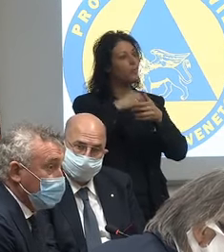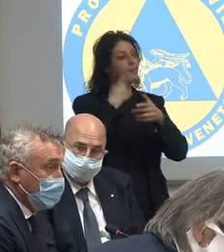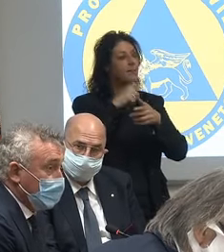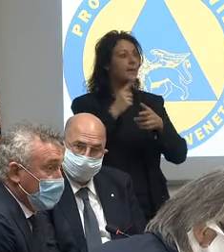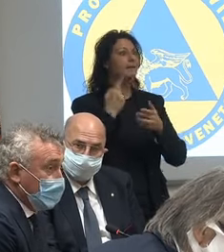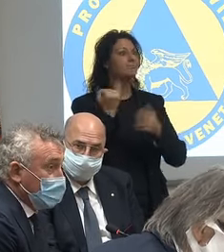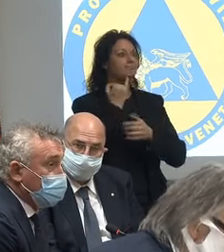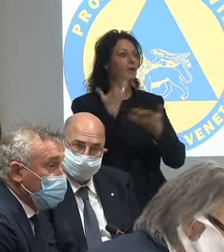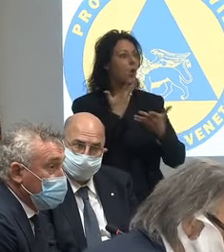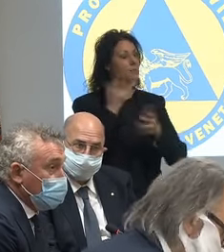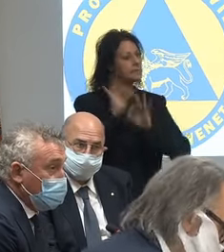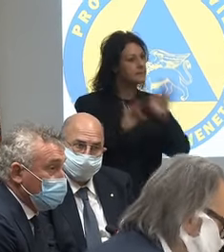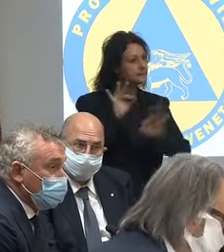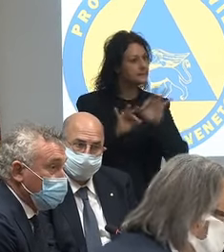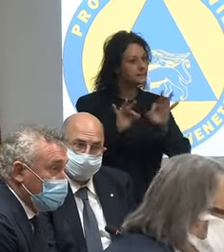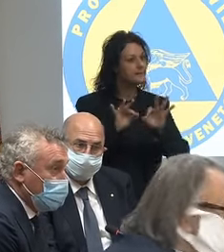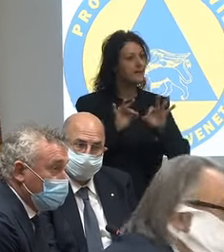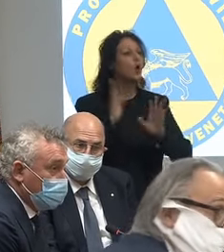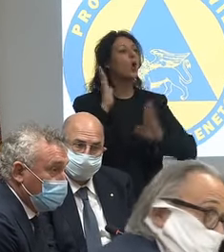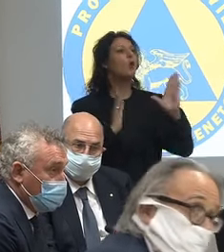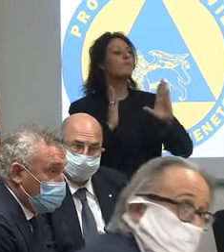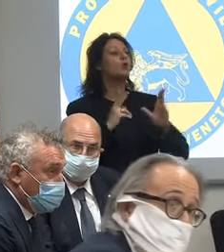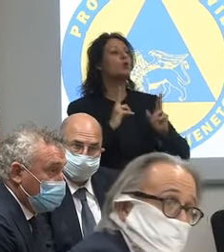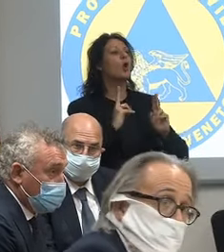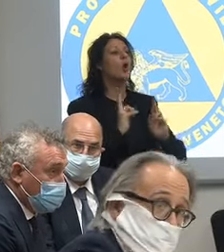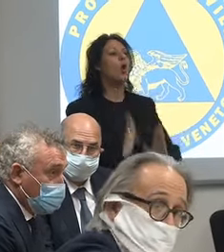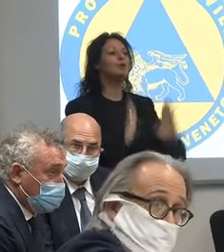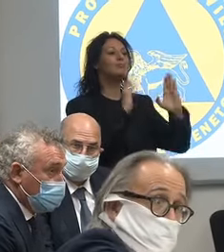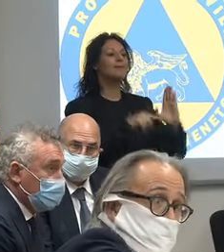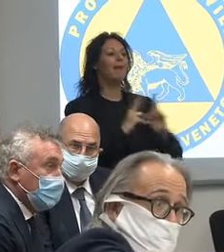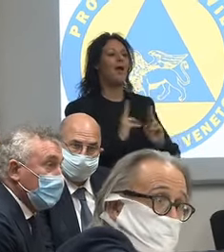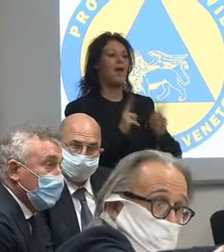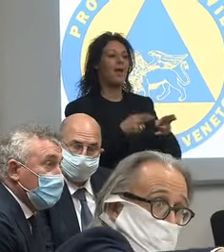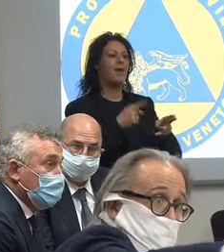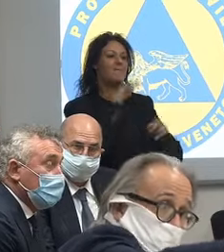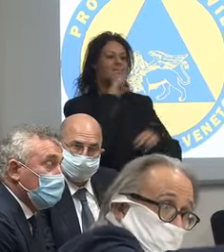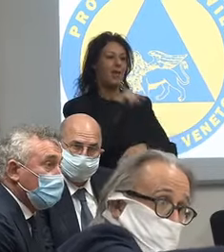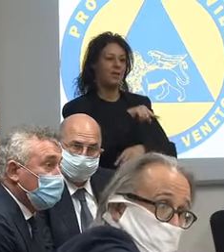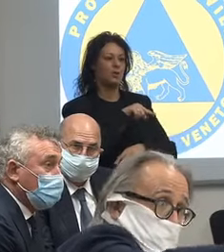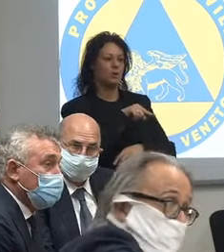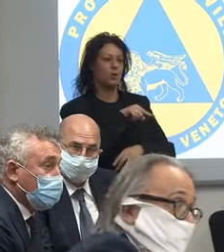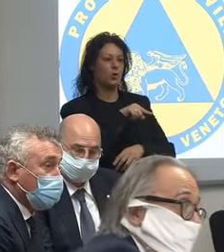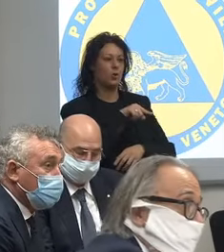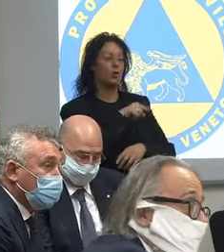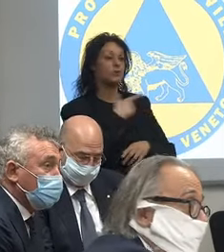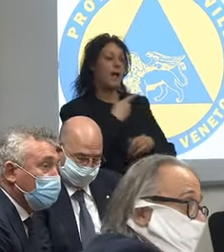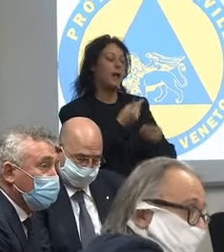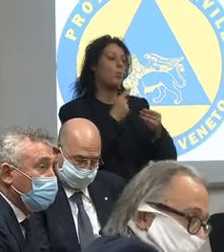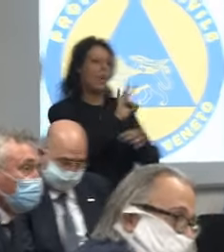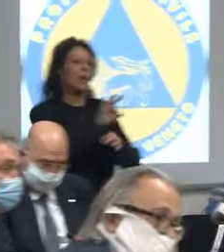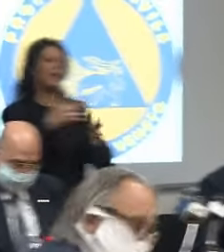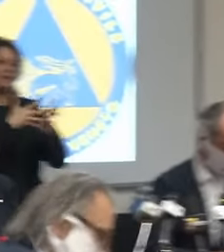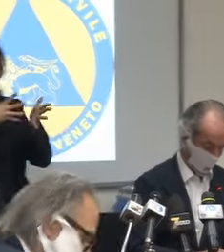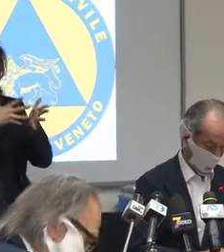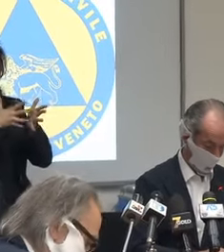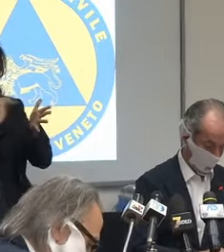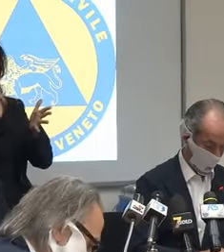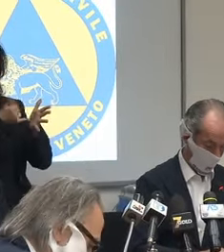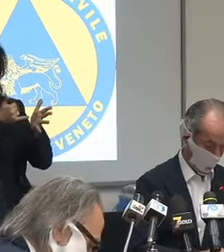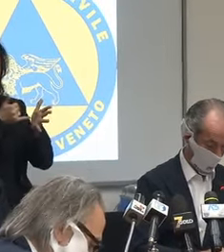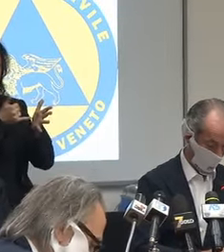dell'assistenza che l'ospedale vecchio su qualche cosa ci ha comportato qualche ostacolo. Però